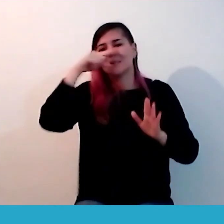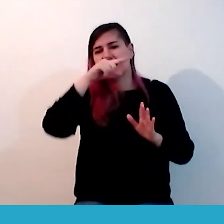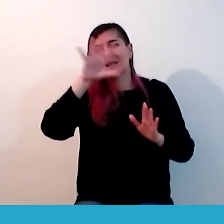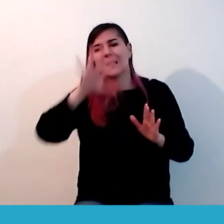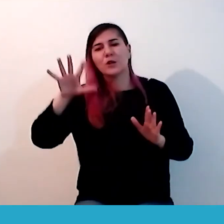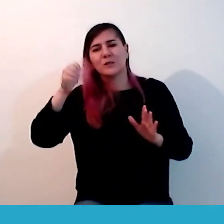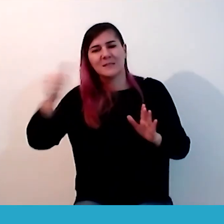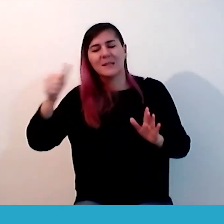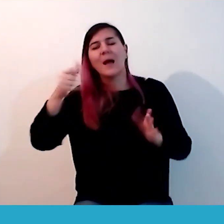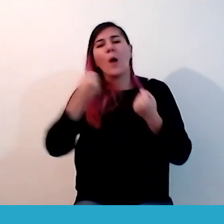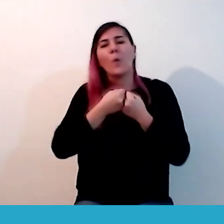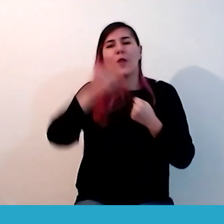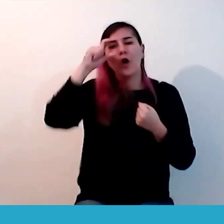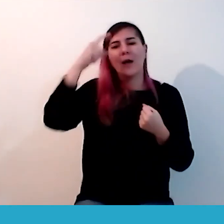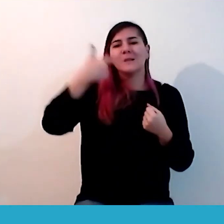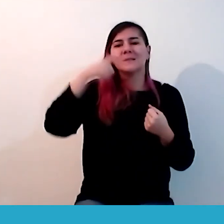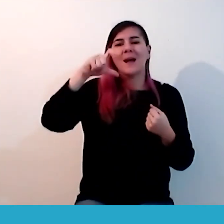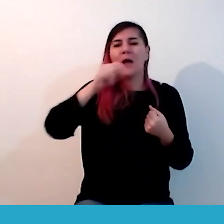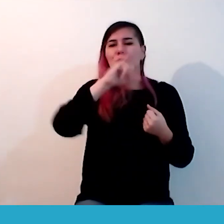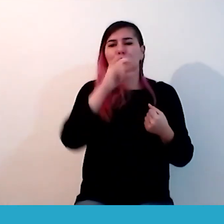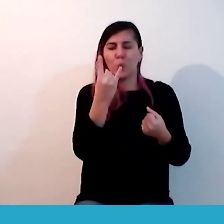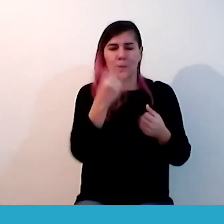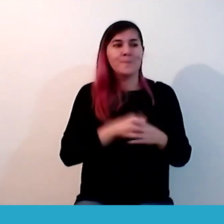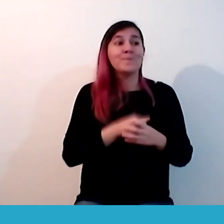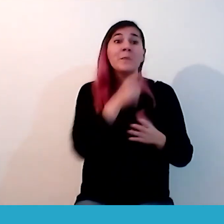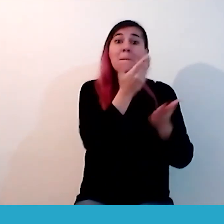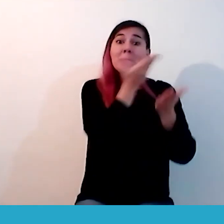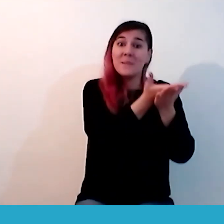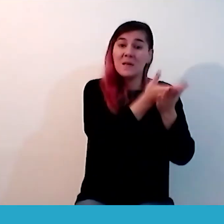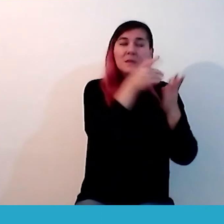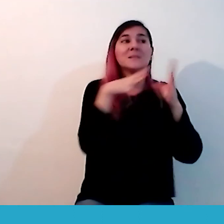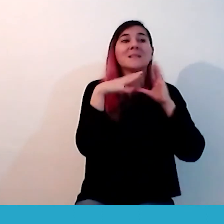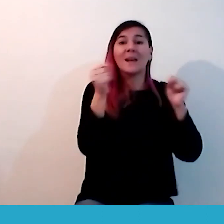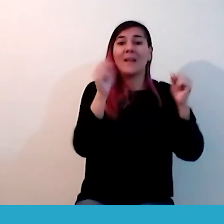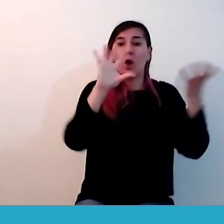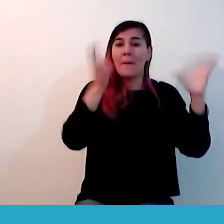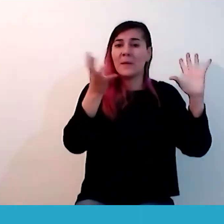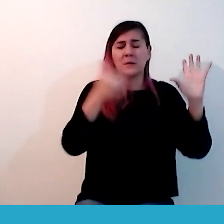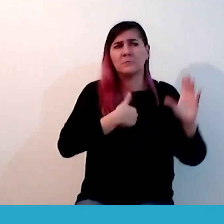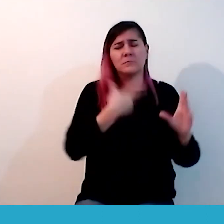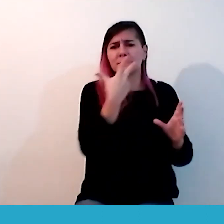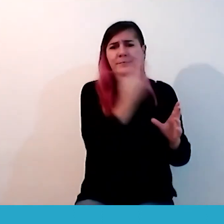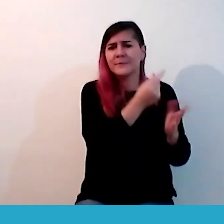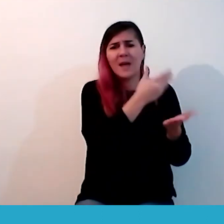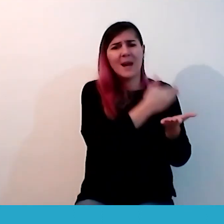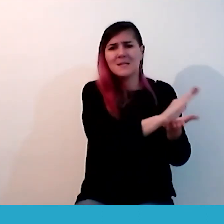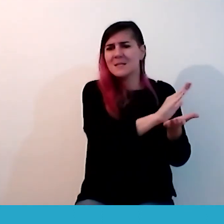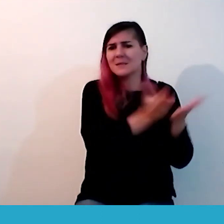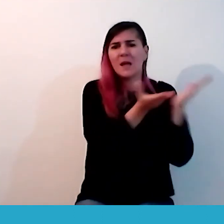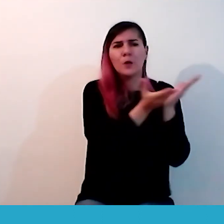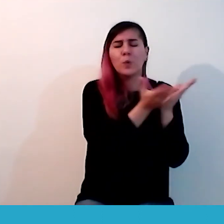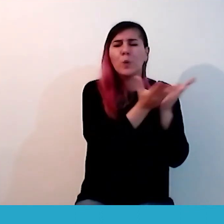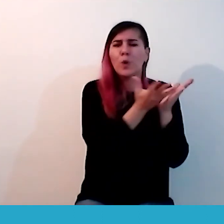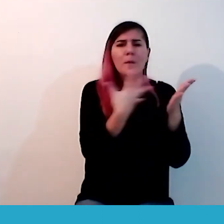27.566, Acuerdo de Escazú. Asimismo, solicita al señor secretario de Ambiente proceda a rechazar el estudio de impacto ambiental de conformidad a lo establecido